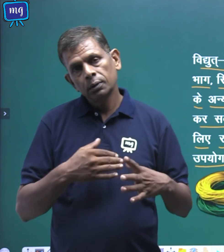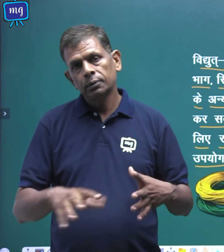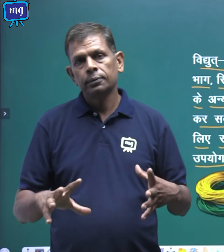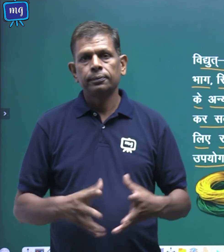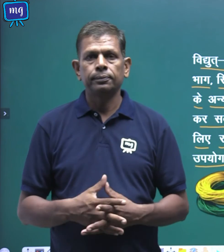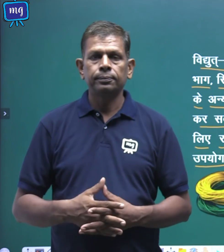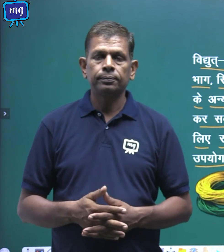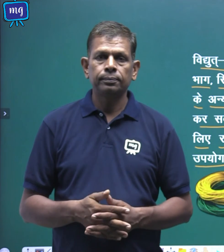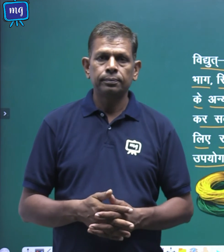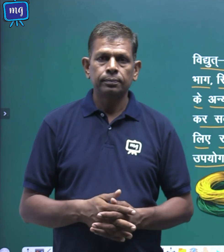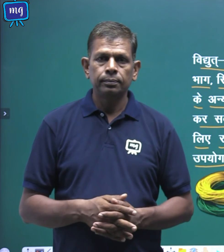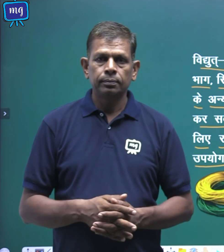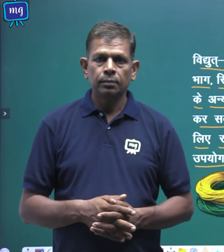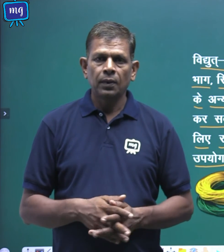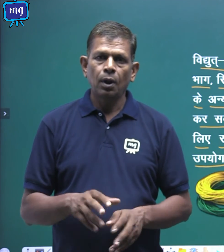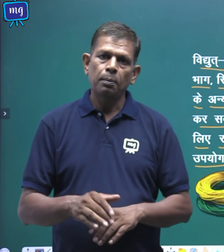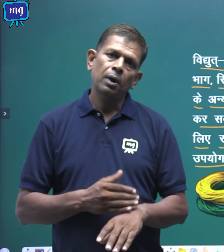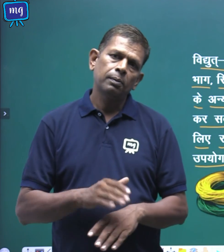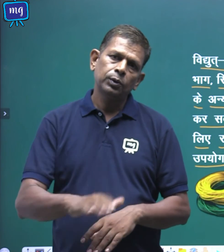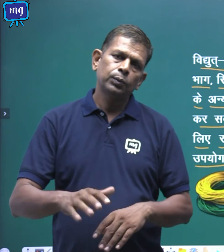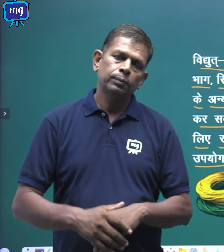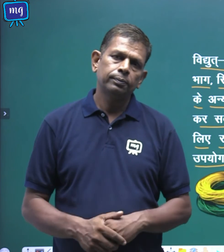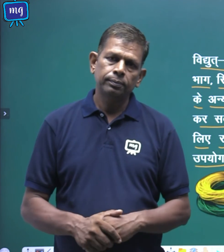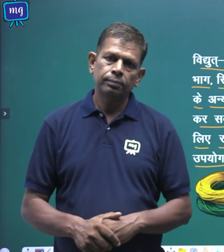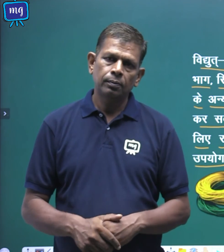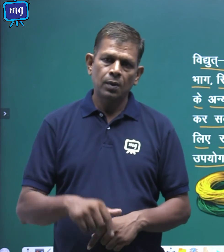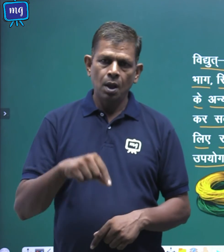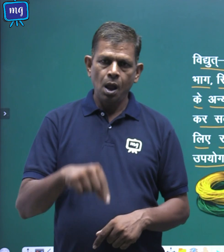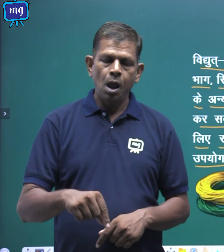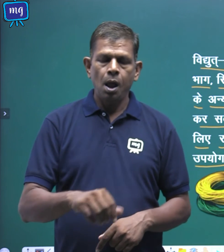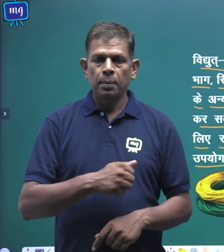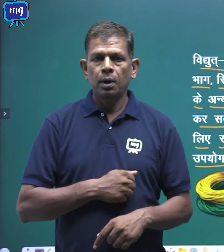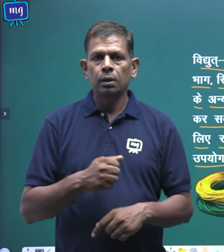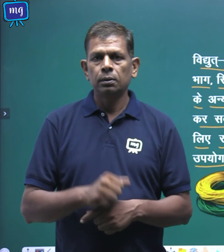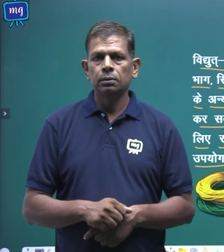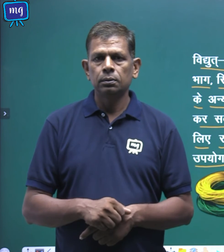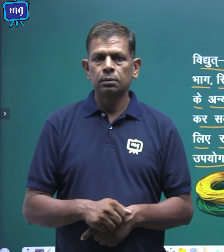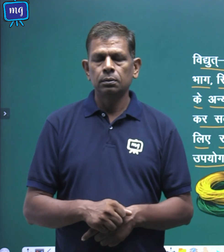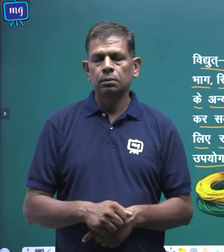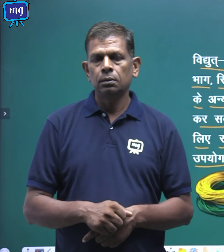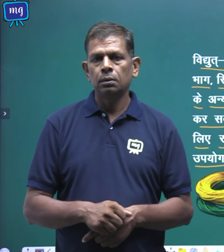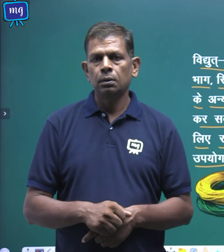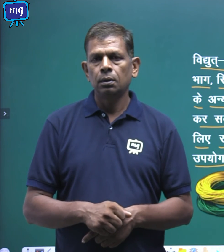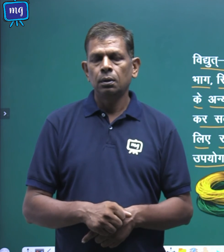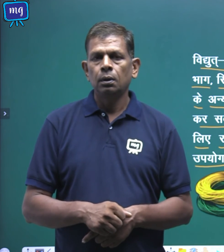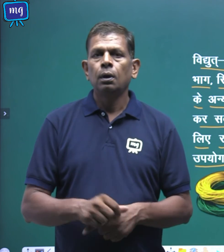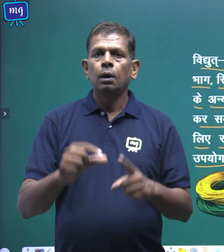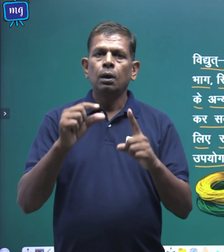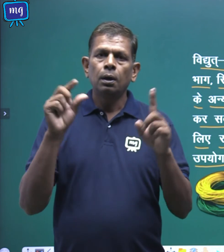हैं। तो प्यारे बच्चों, अब यहाँ अपना पाठ का